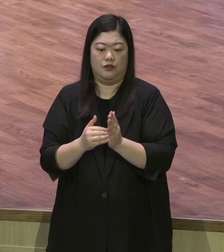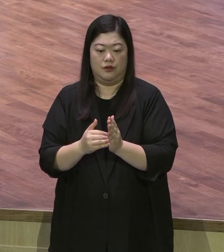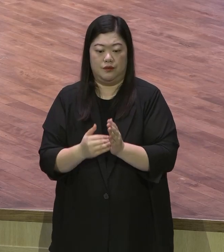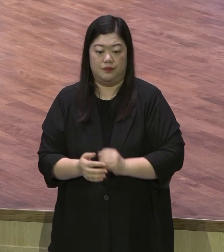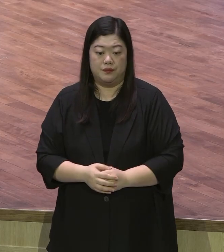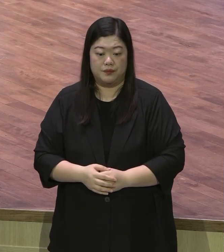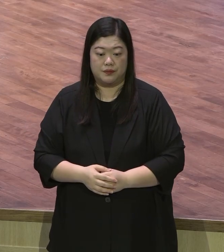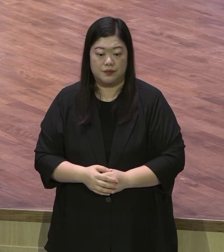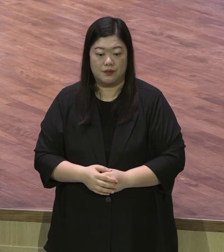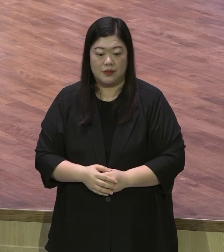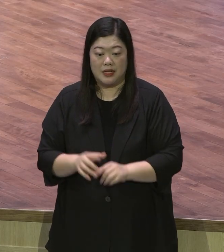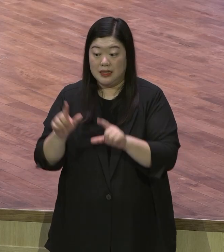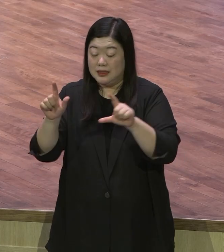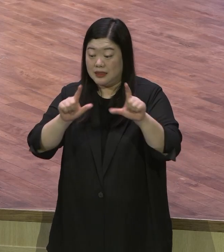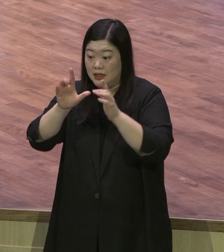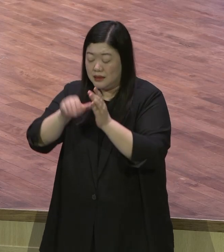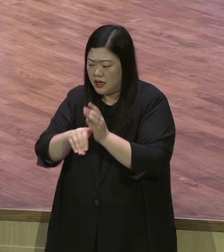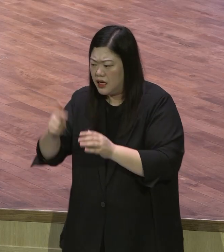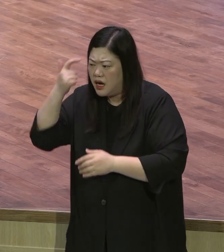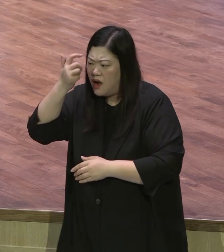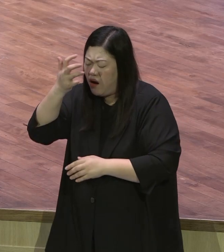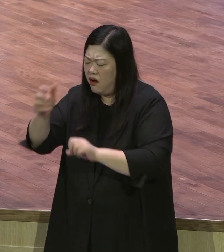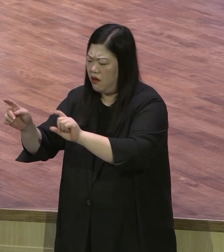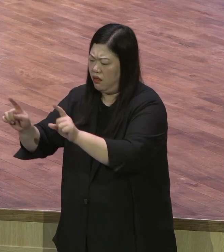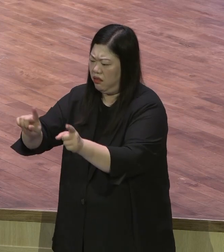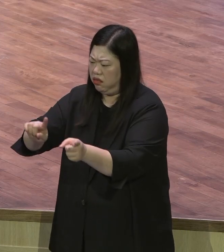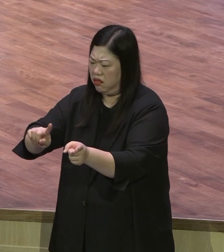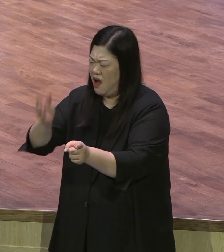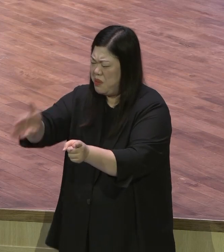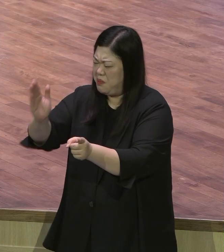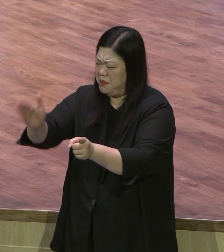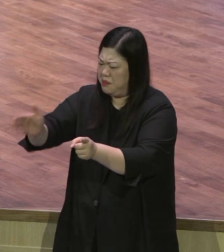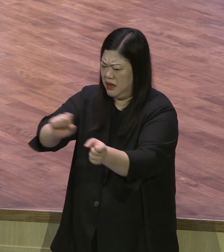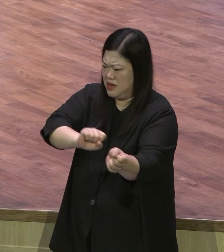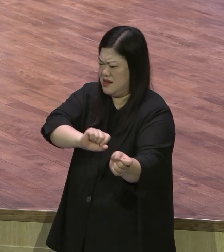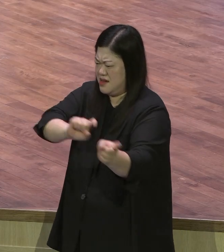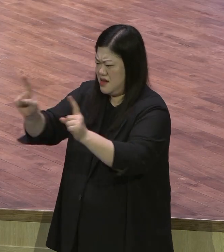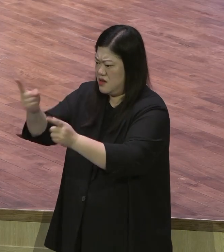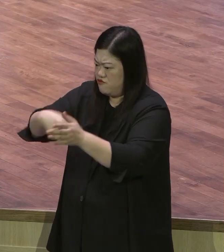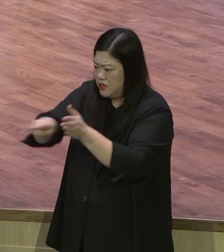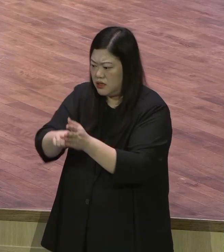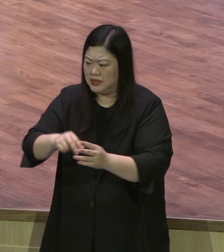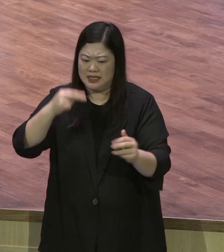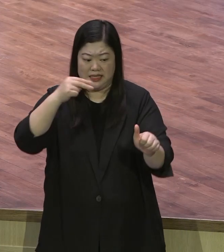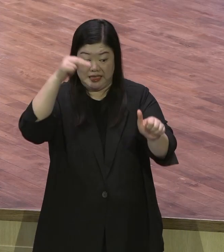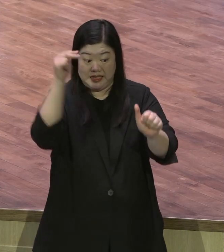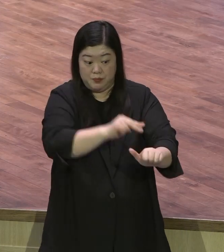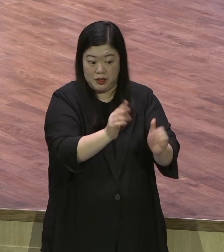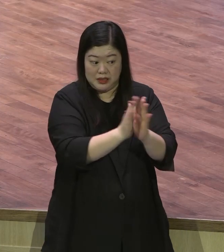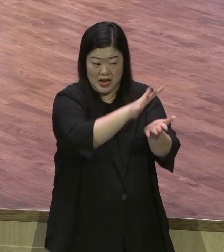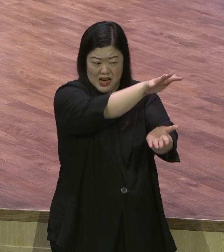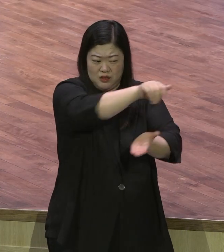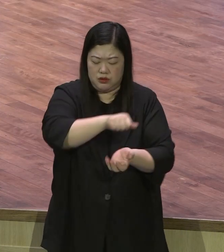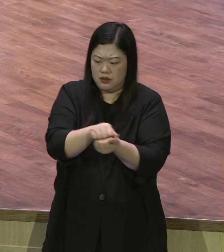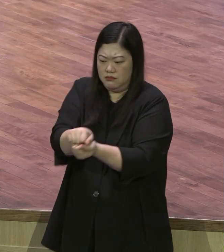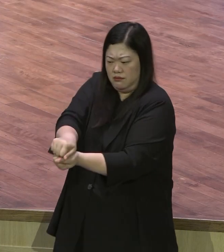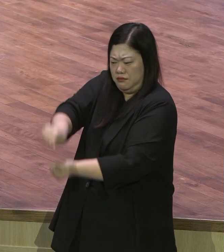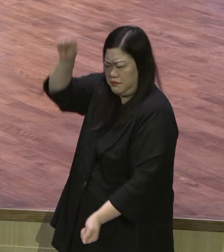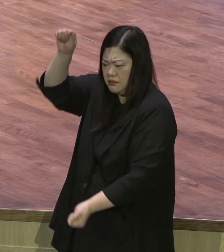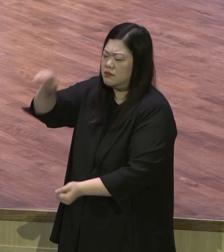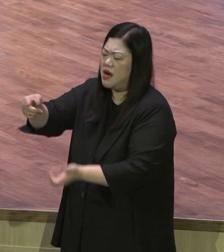다 살면서 함께 영적 모여 대각성 운동 일으켰던 주역들이에요. 다 신명기 이걸